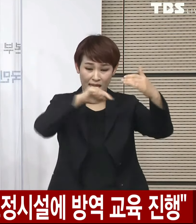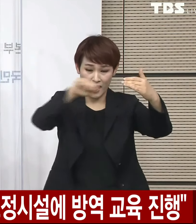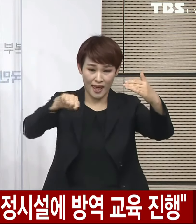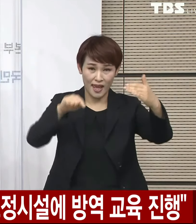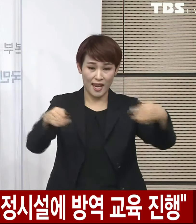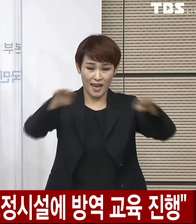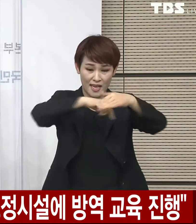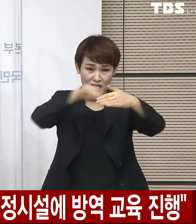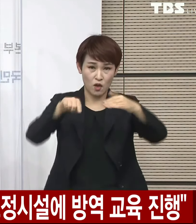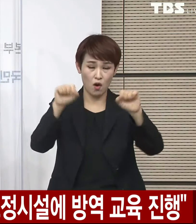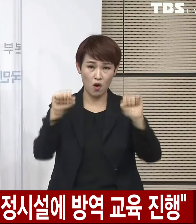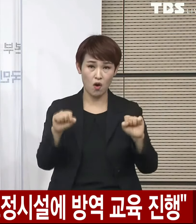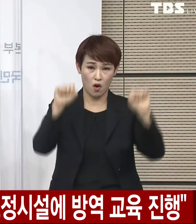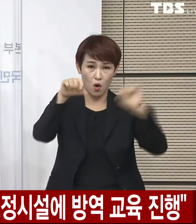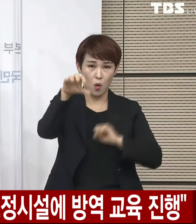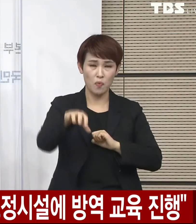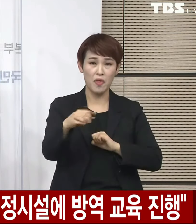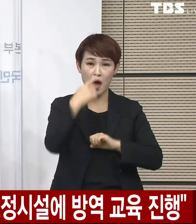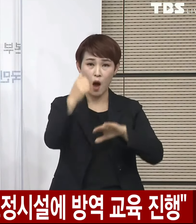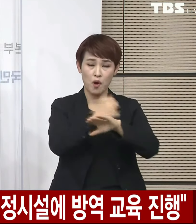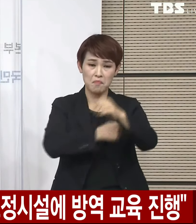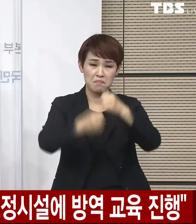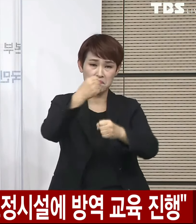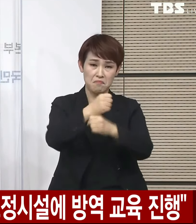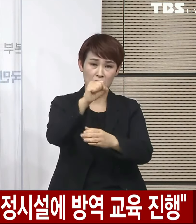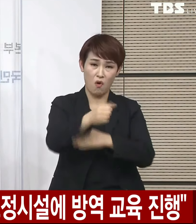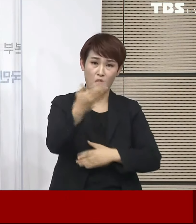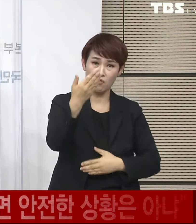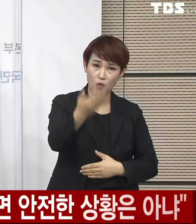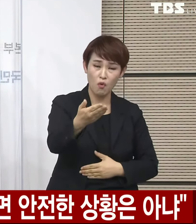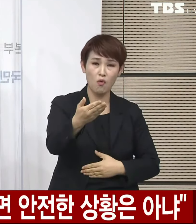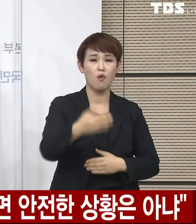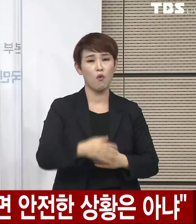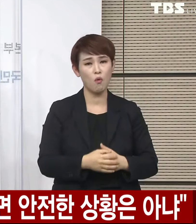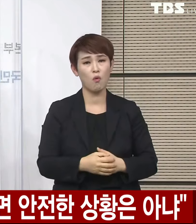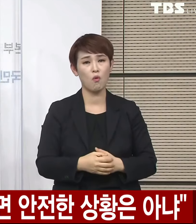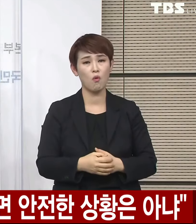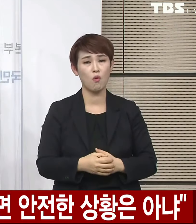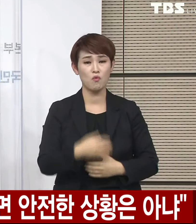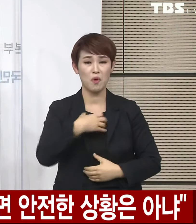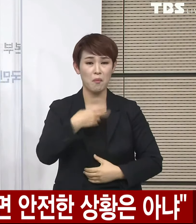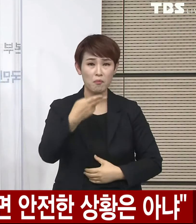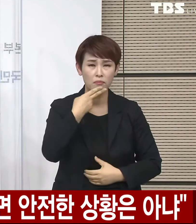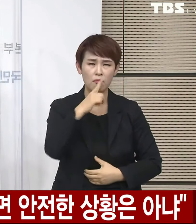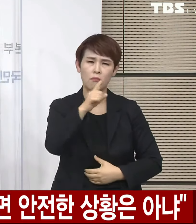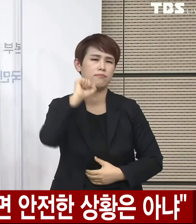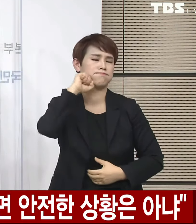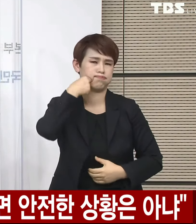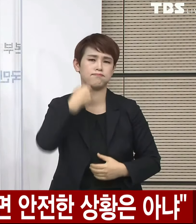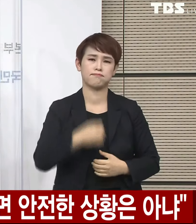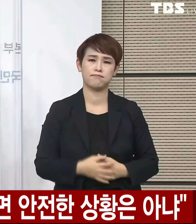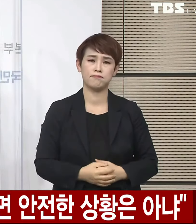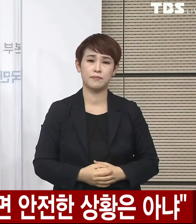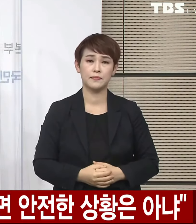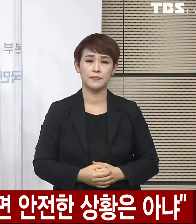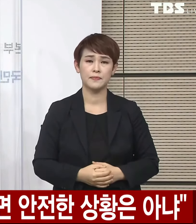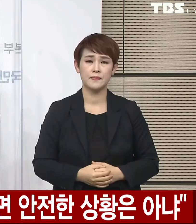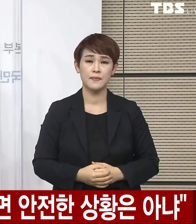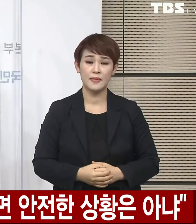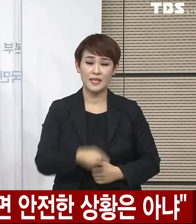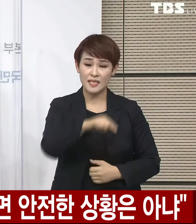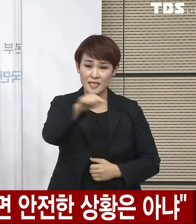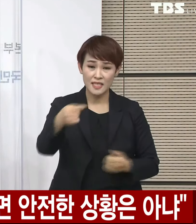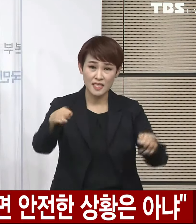학원 등이 운영 재개되었다고 해서 이들 시설의 위험도가 자연스럽게 낮아진 것은 아닙니다. 이들